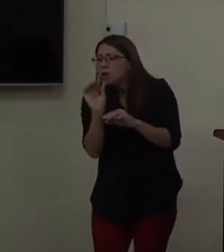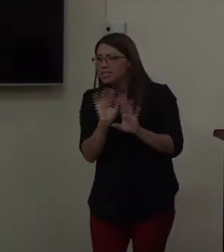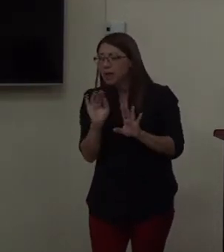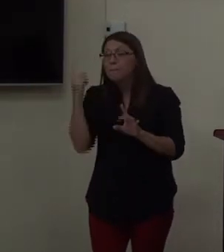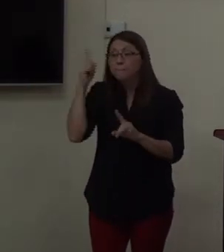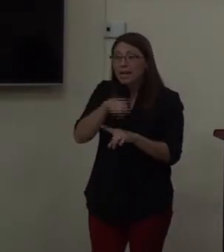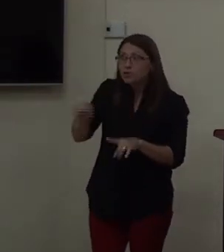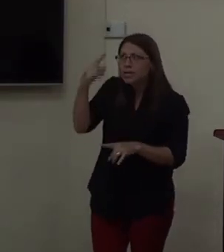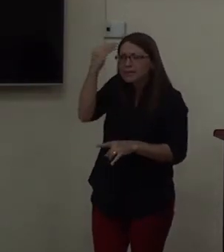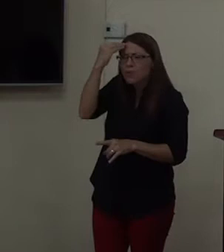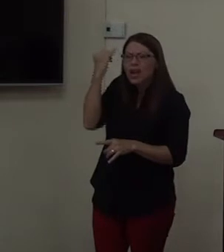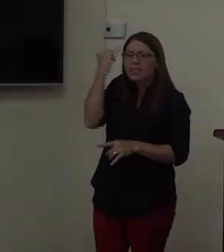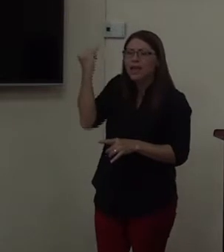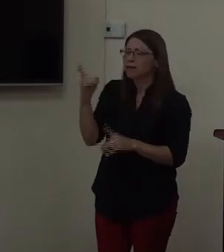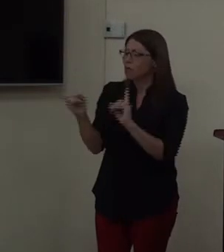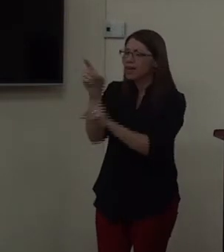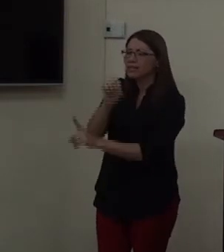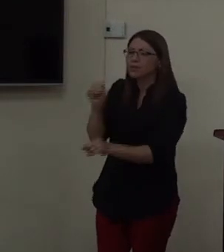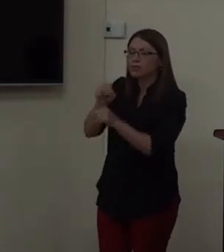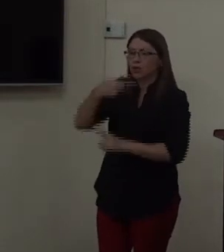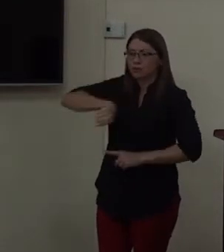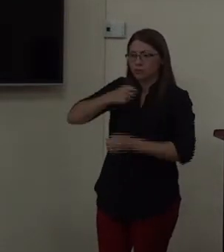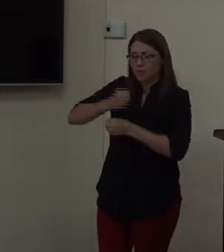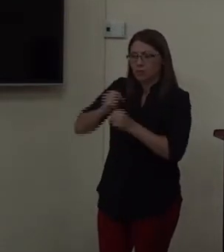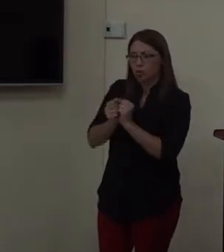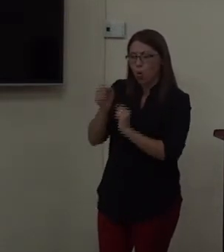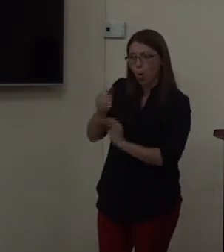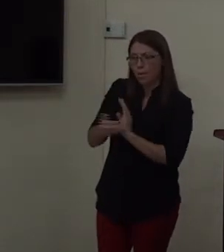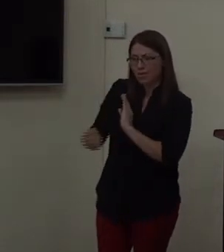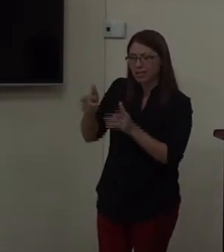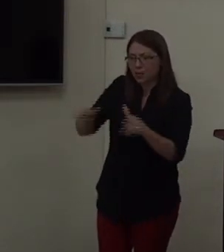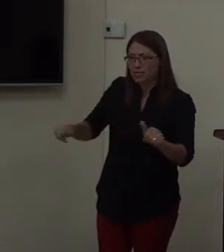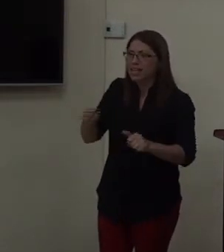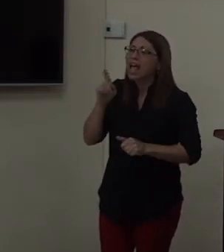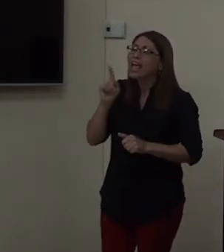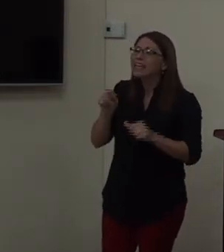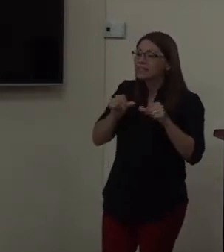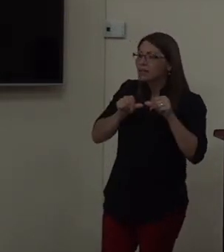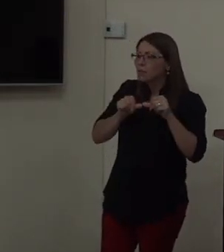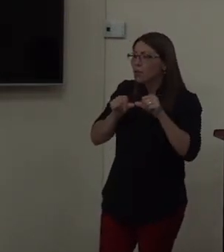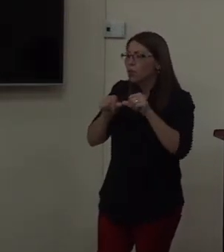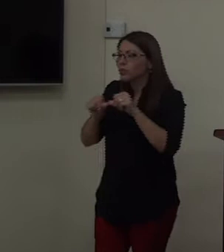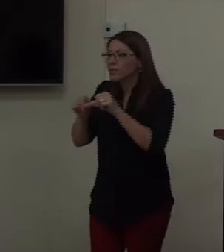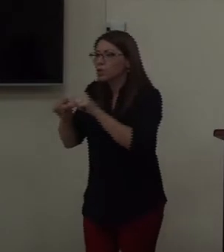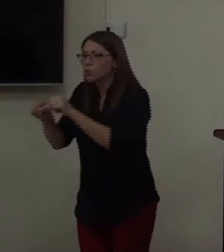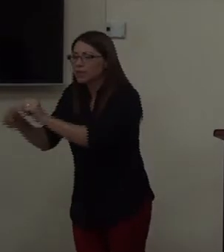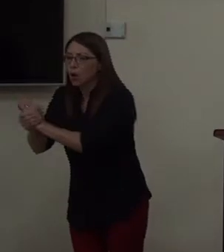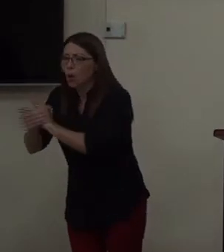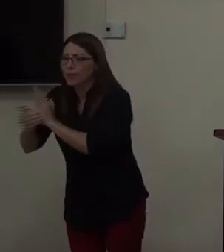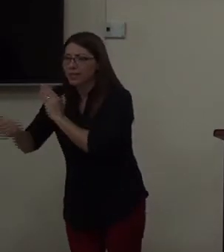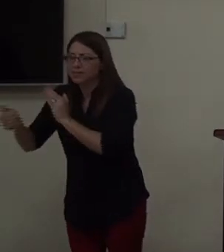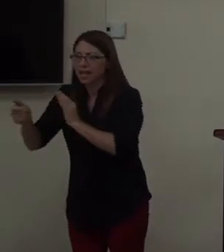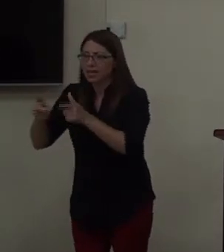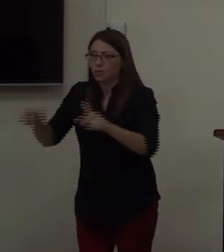que trabajamos nosotros en términos de competencia lingüística. Es un esquema de el continuum de competencia lingüística y la